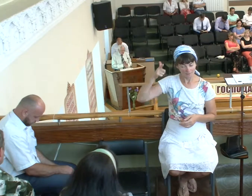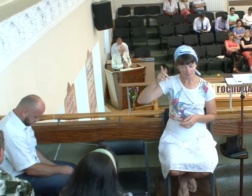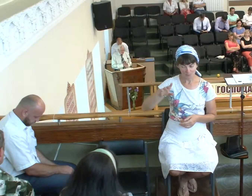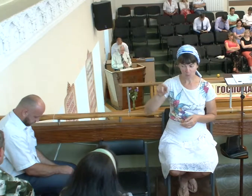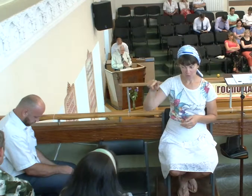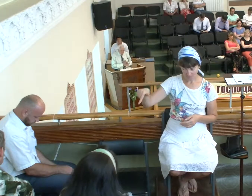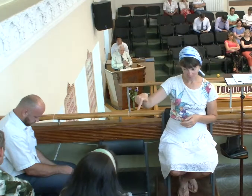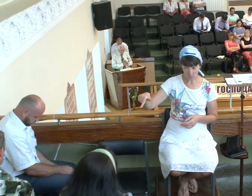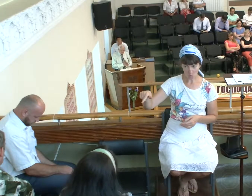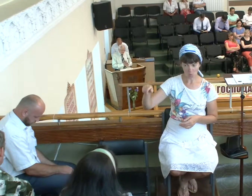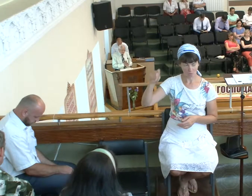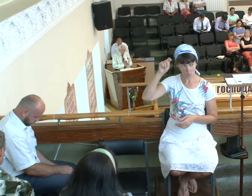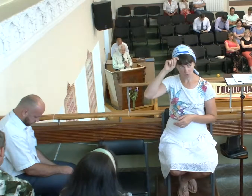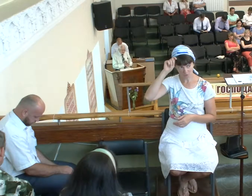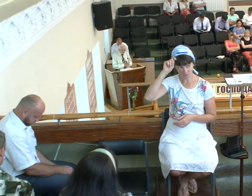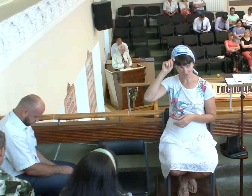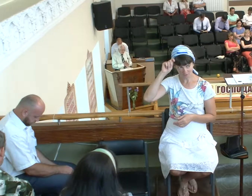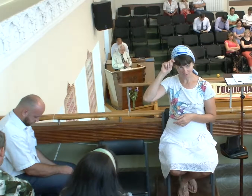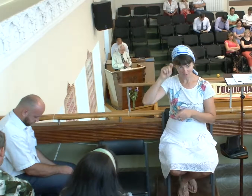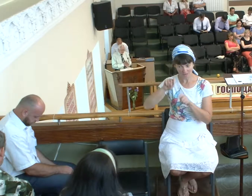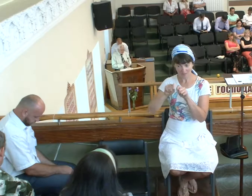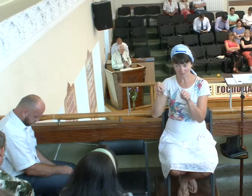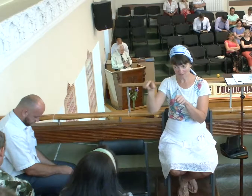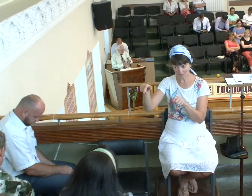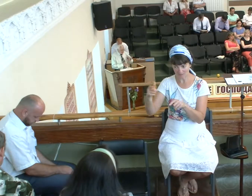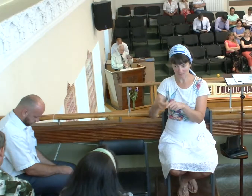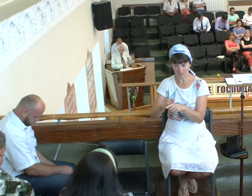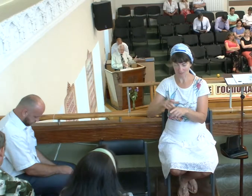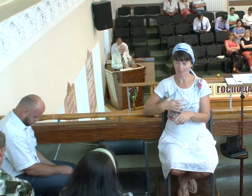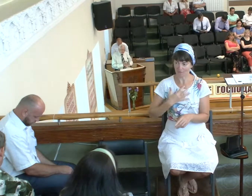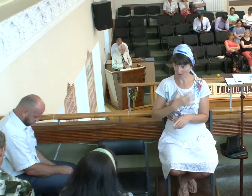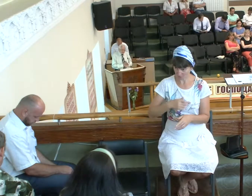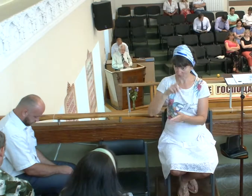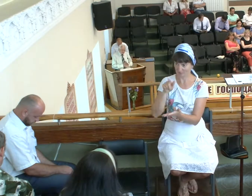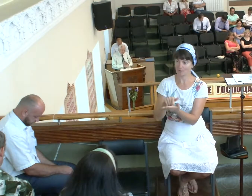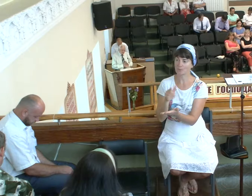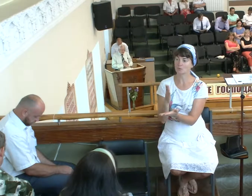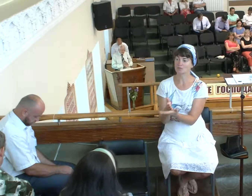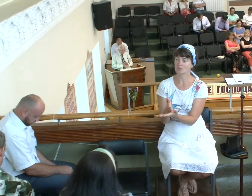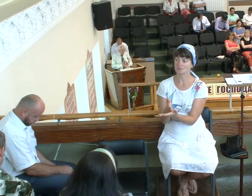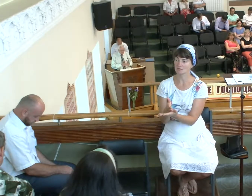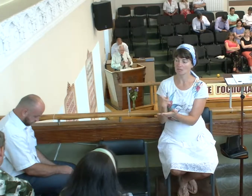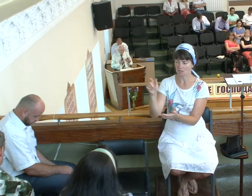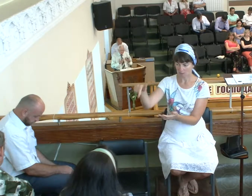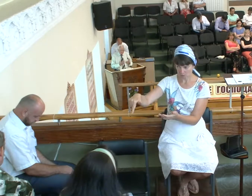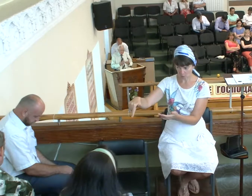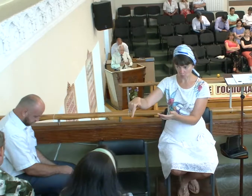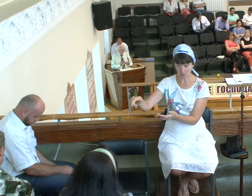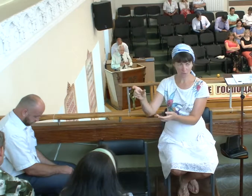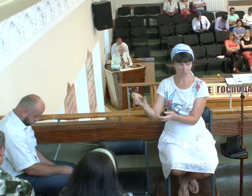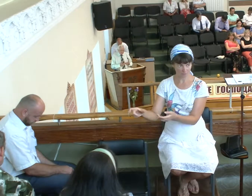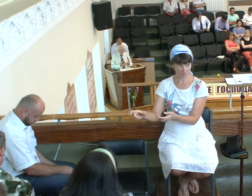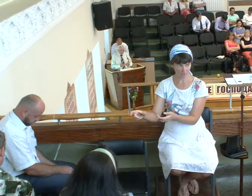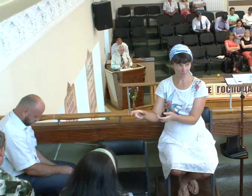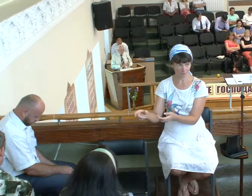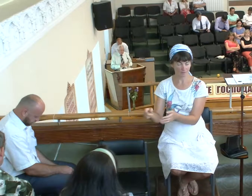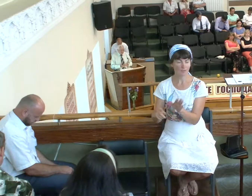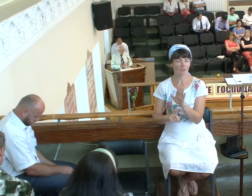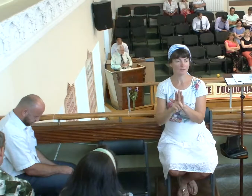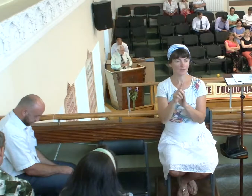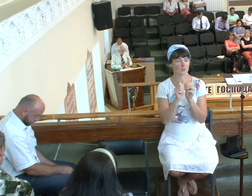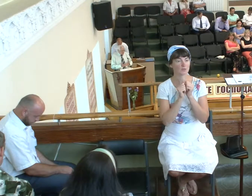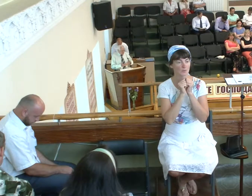покаяться. Он согласился молиться. Согласилась жена ему молиться. Когда им открыто было через